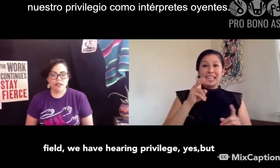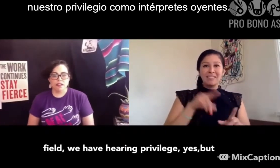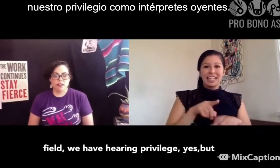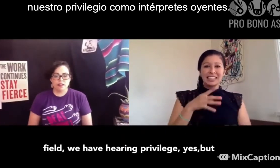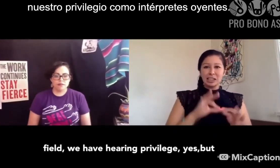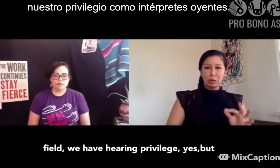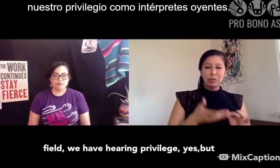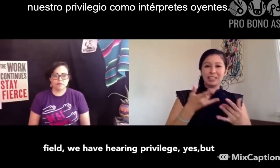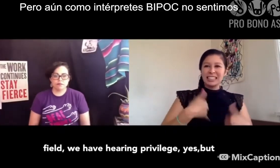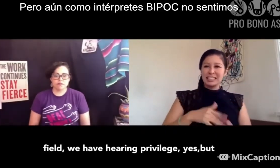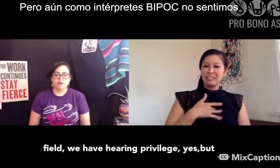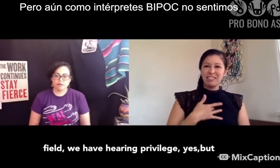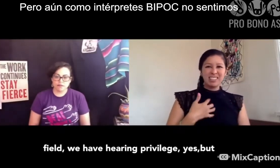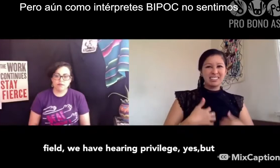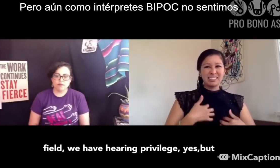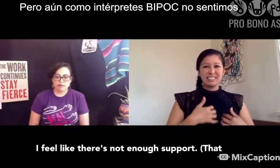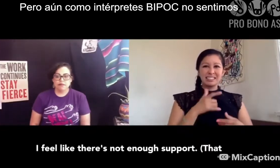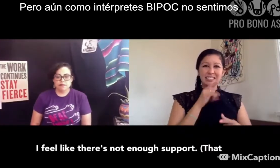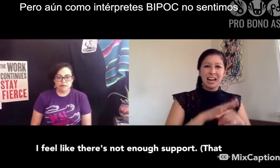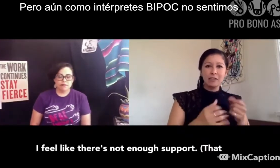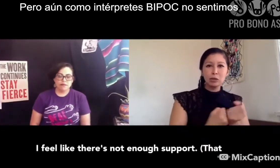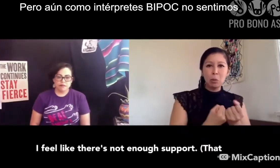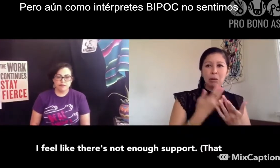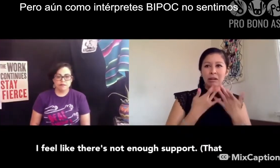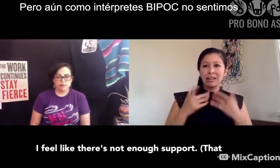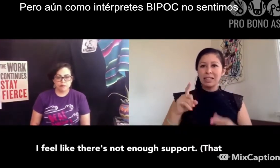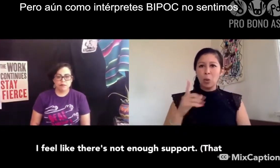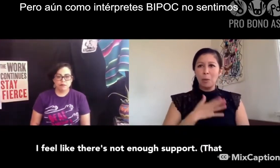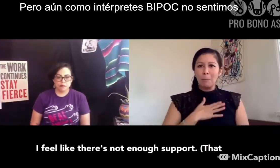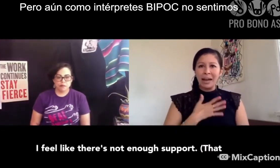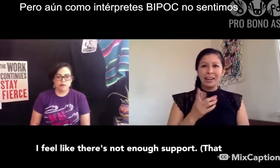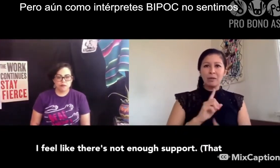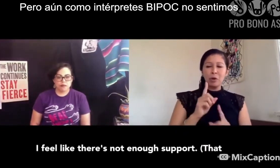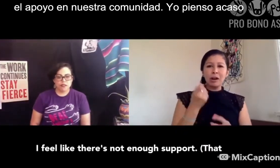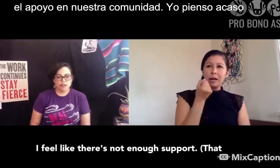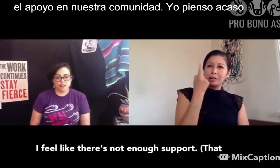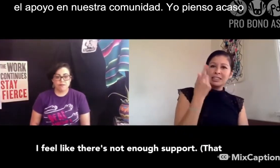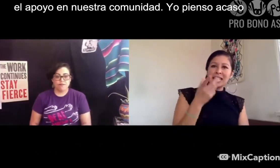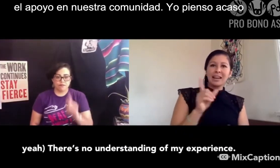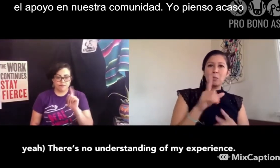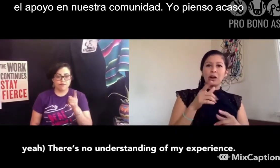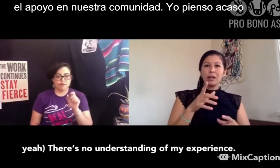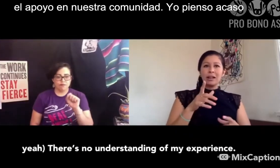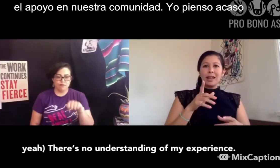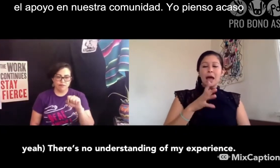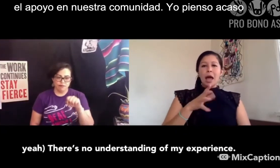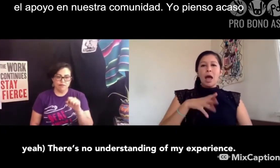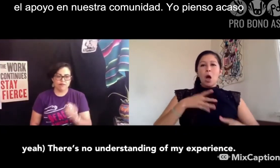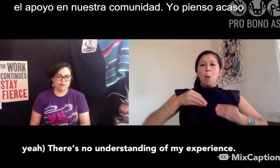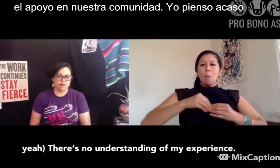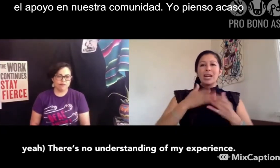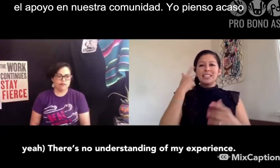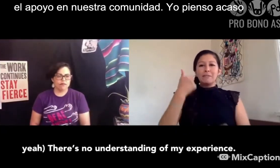como intérpretes oyentes. Pero aún como intérpretes BIPOC no sentimos el apoyo en nuestra